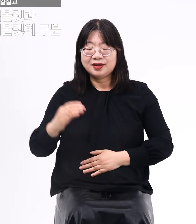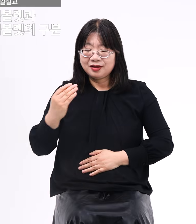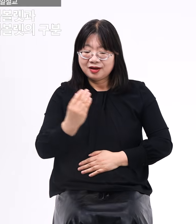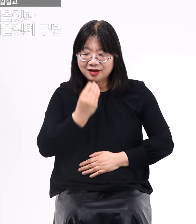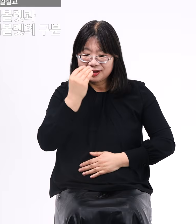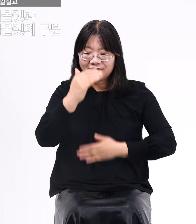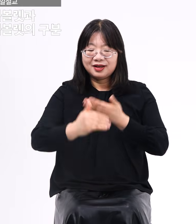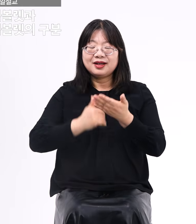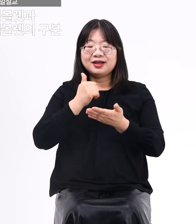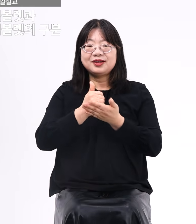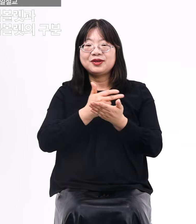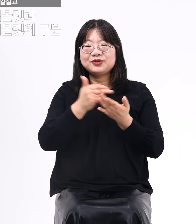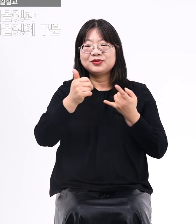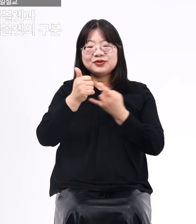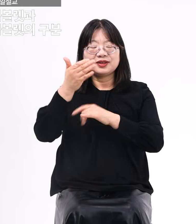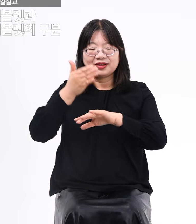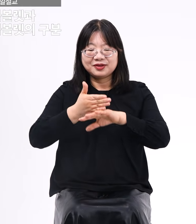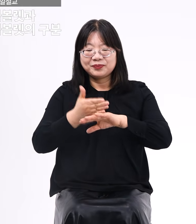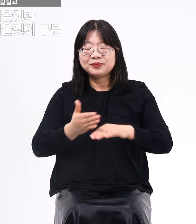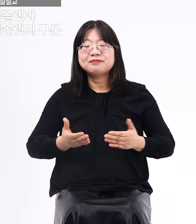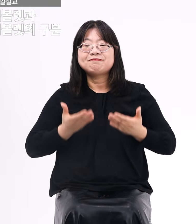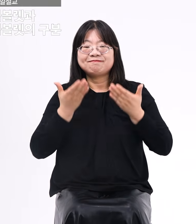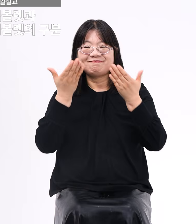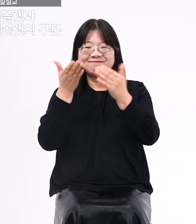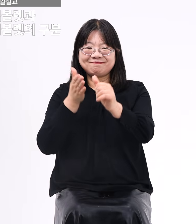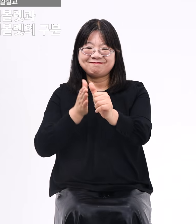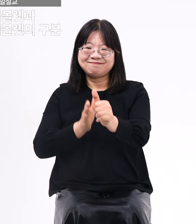거룩하신 하나님 주께 감사드리세.